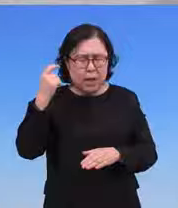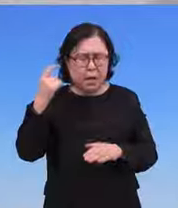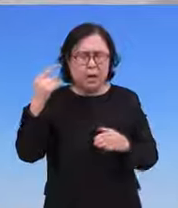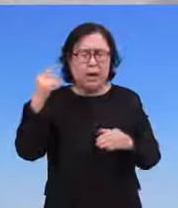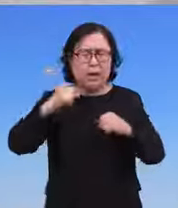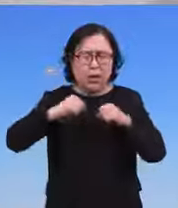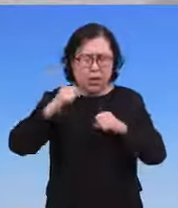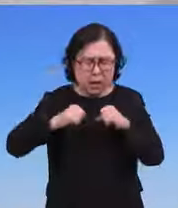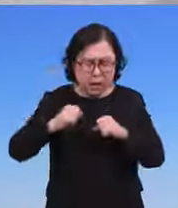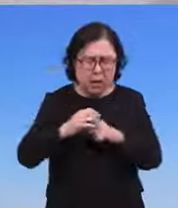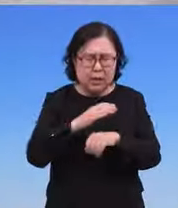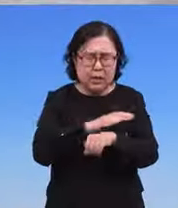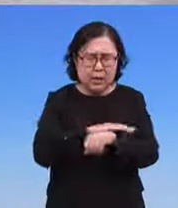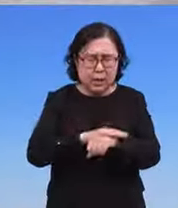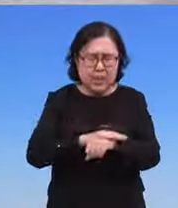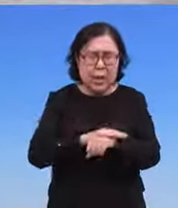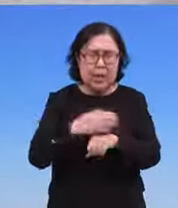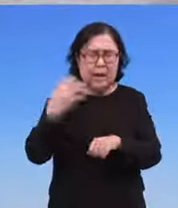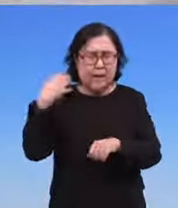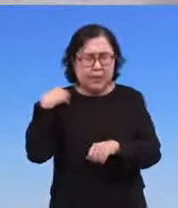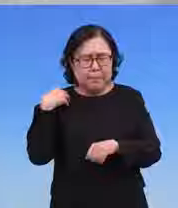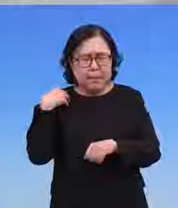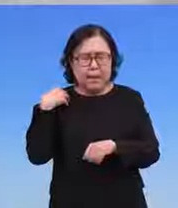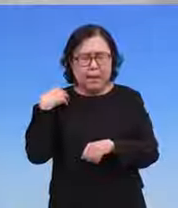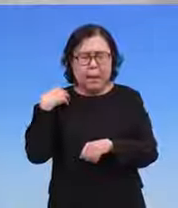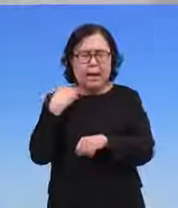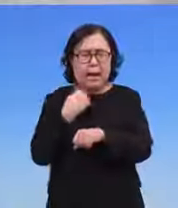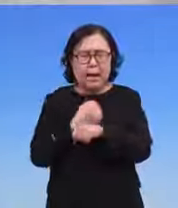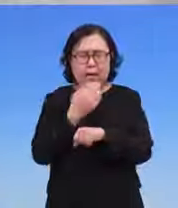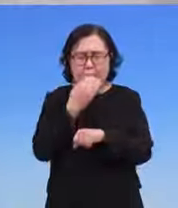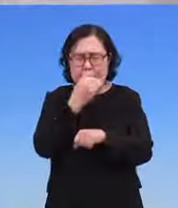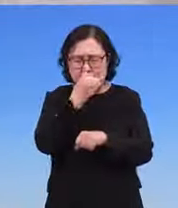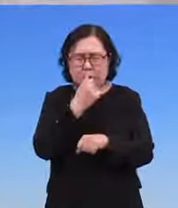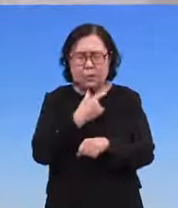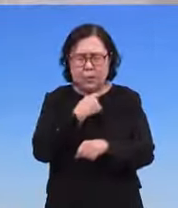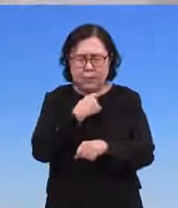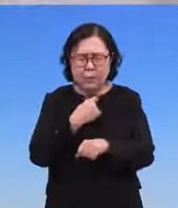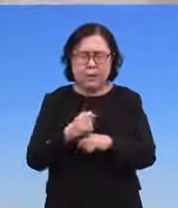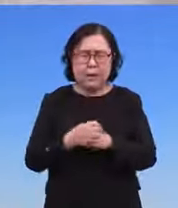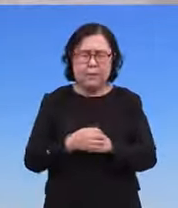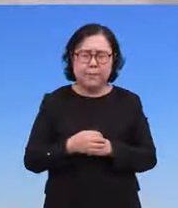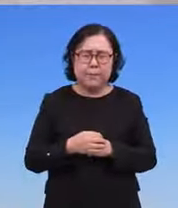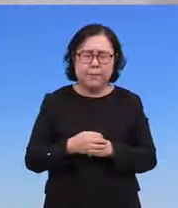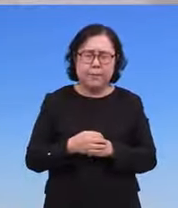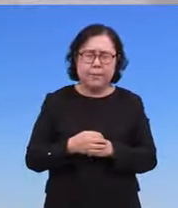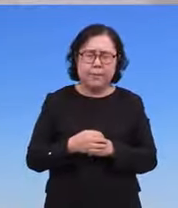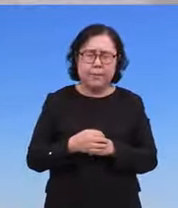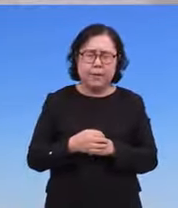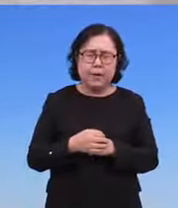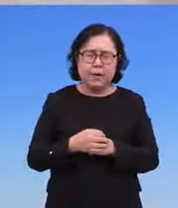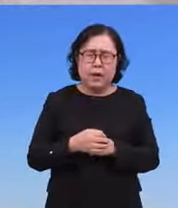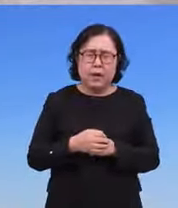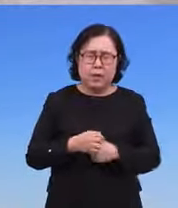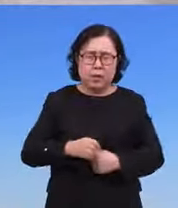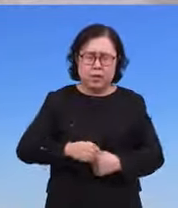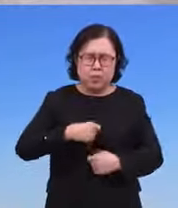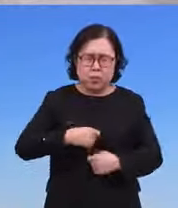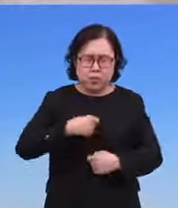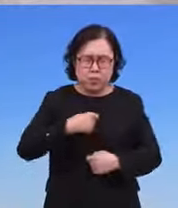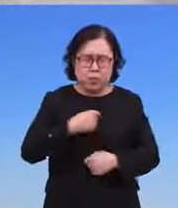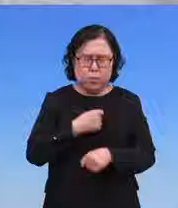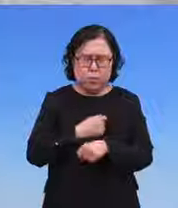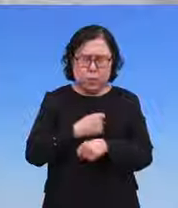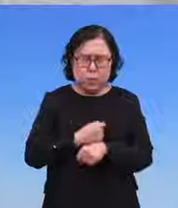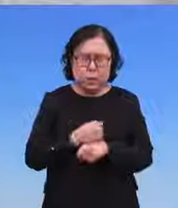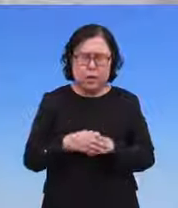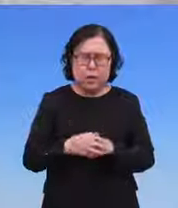광야의 소리 역할 주님의 메시지를 잘 전하는 그런 인물이 되기를 원합니다. 아버지